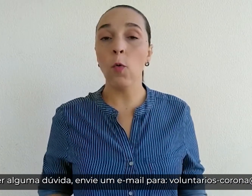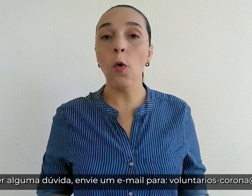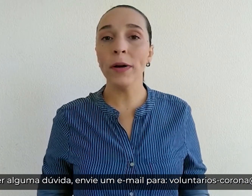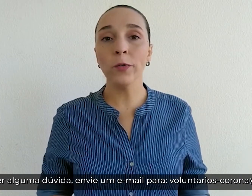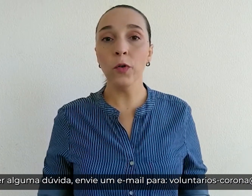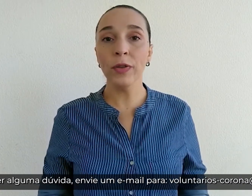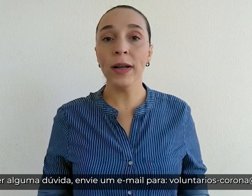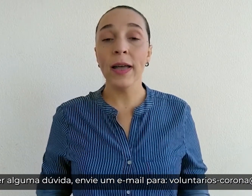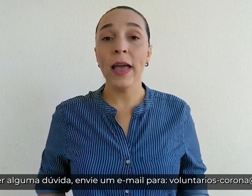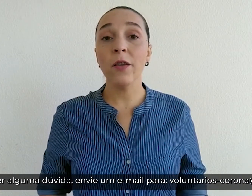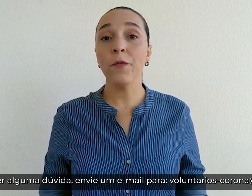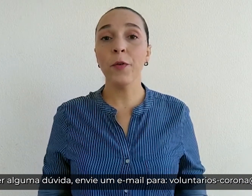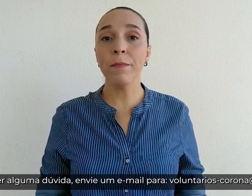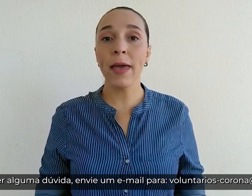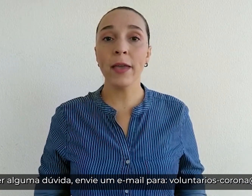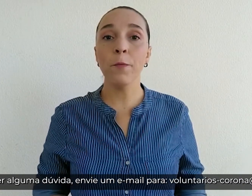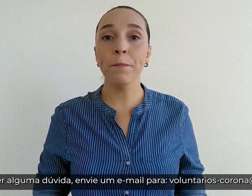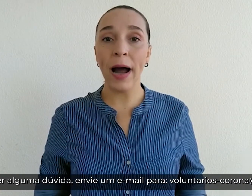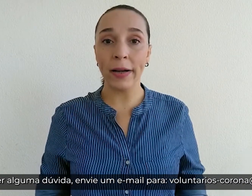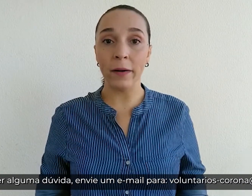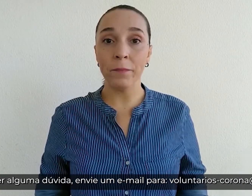alguma dúvida, envie um e-mail para